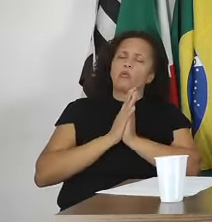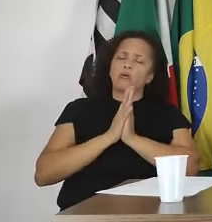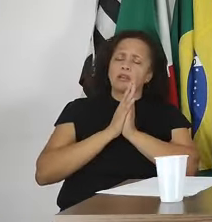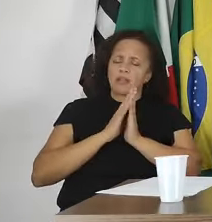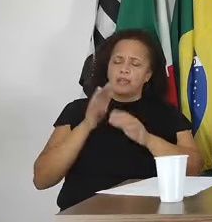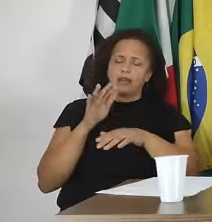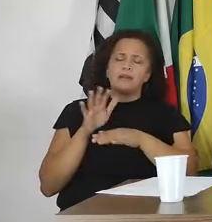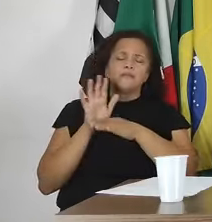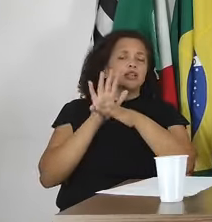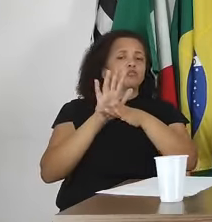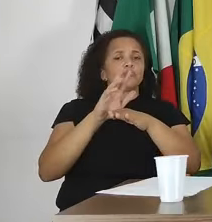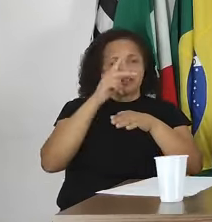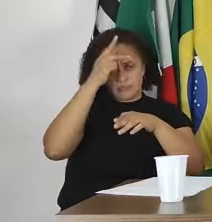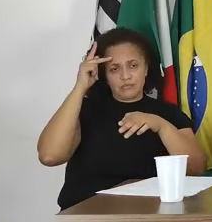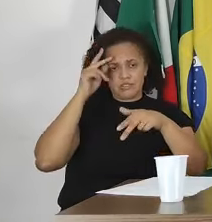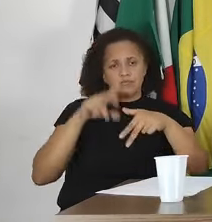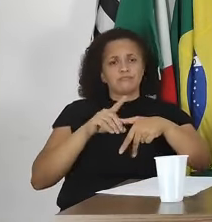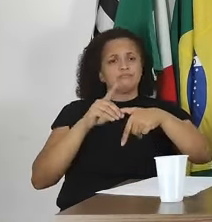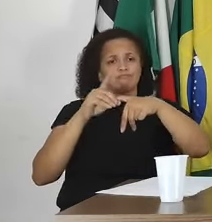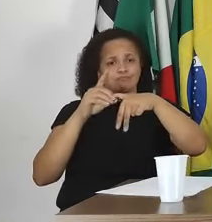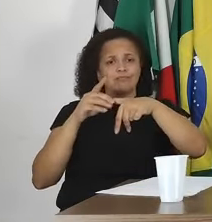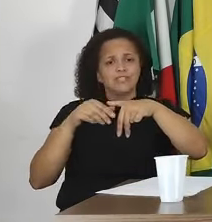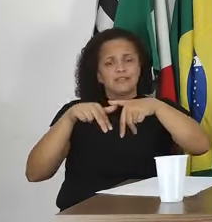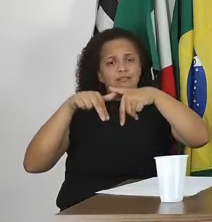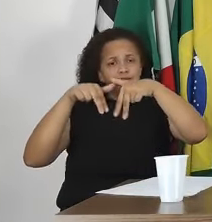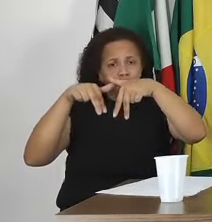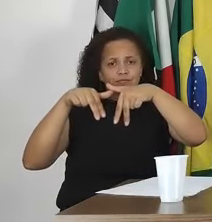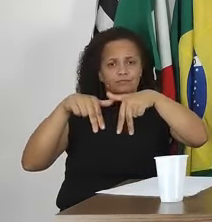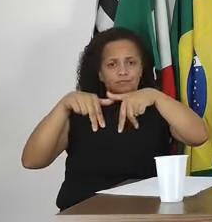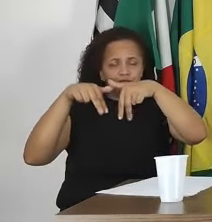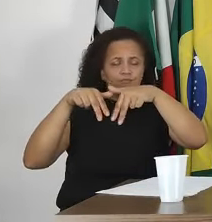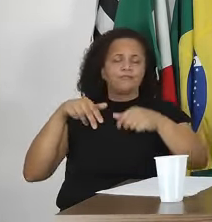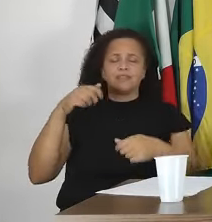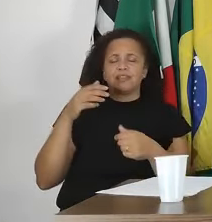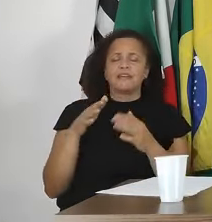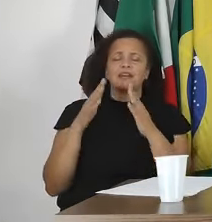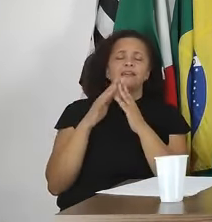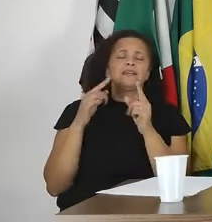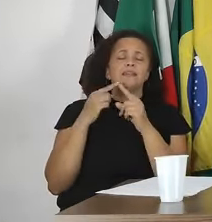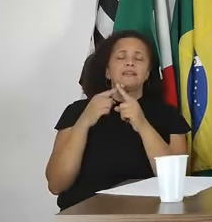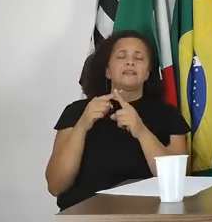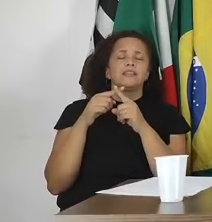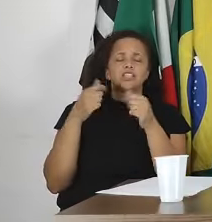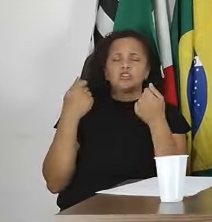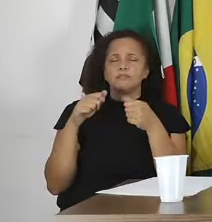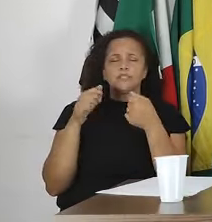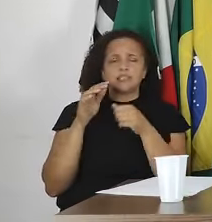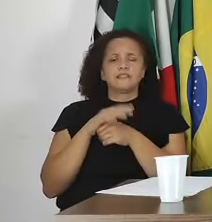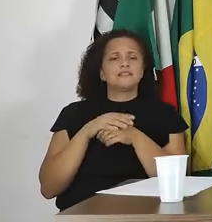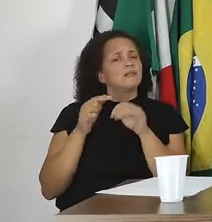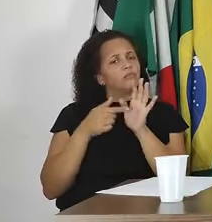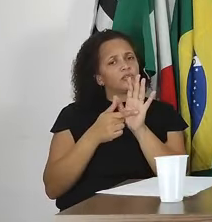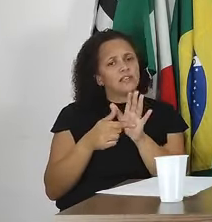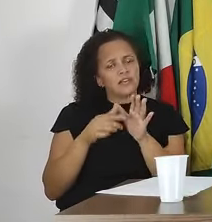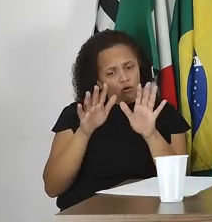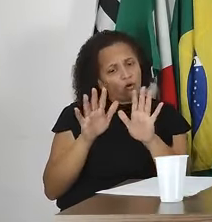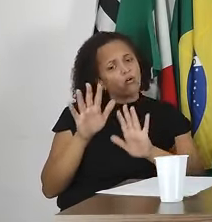Que é isso que a igreja está precisando fazer, realmente o papel dela, né? Levar o pecador ao